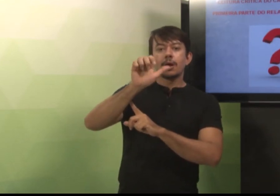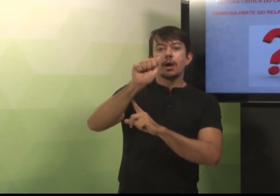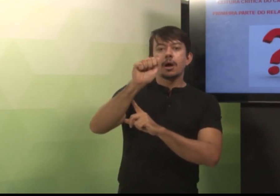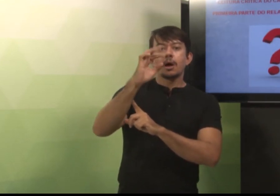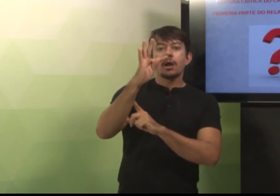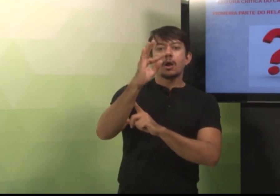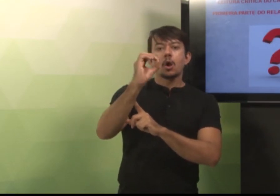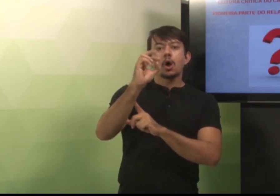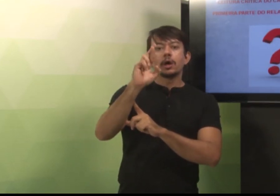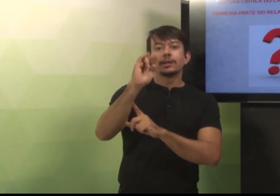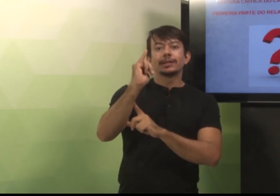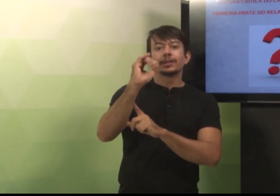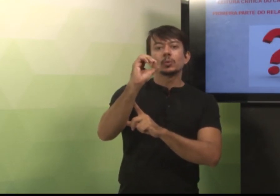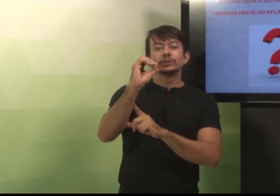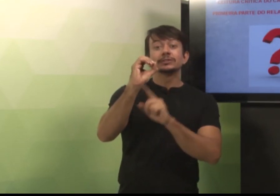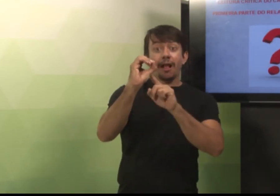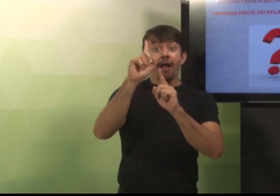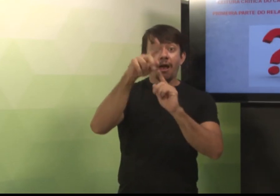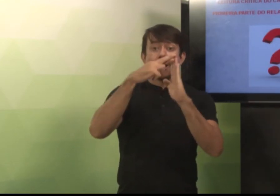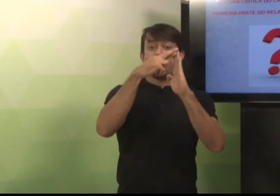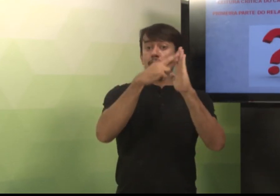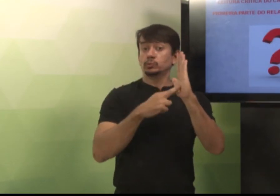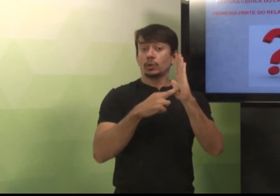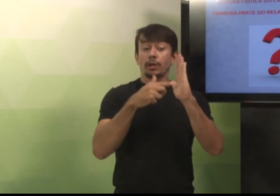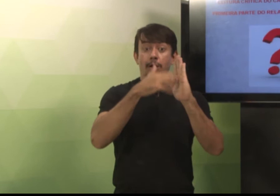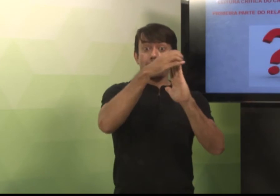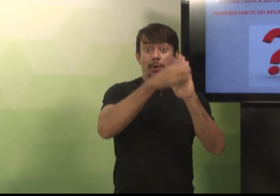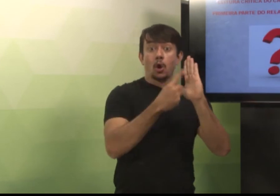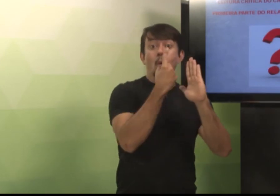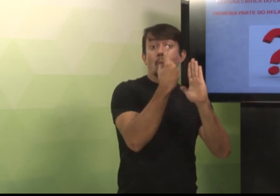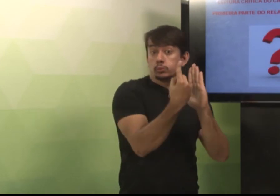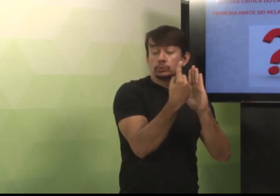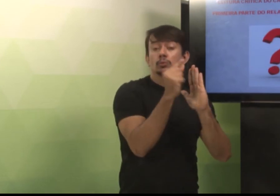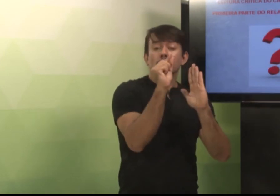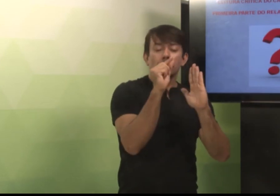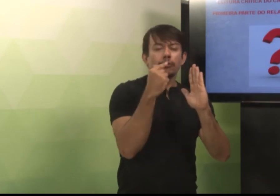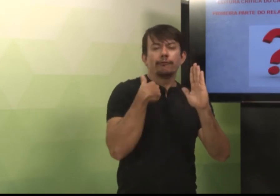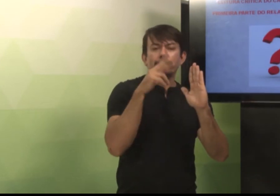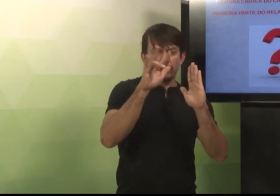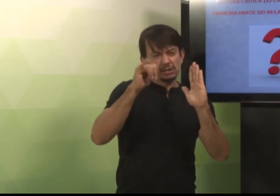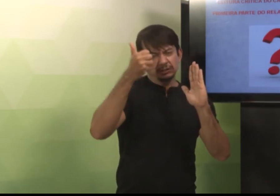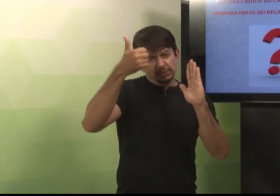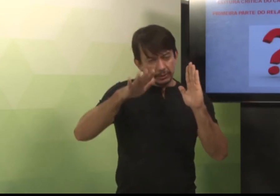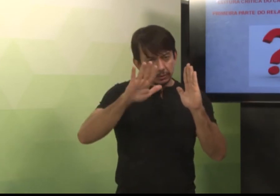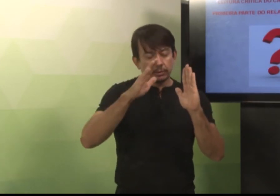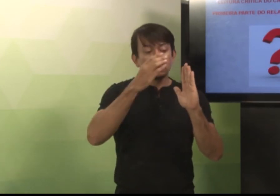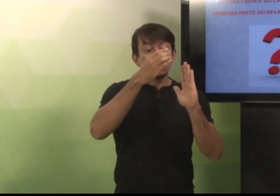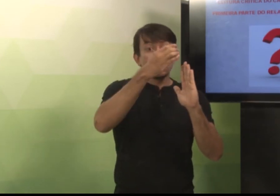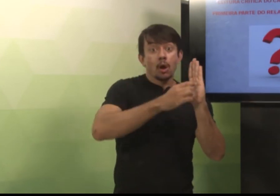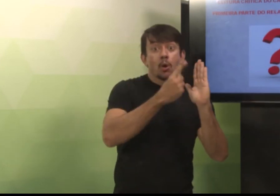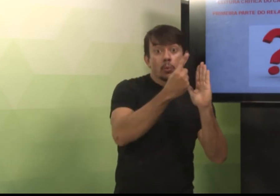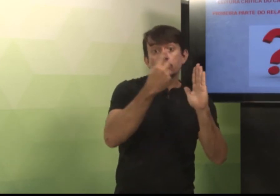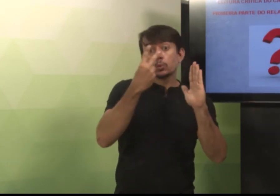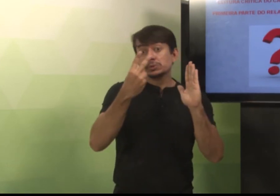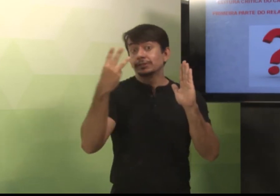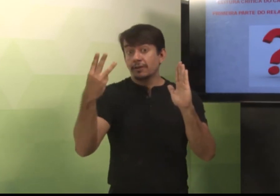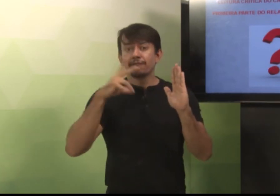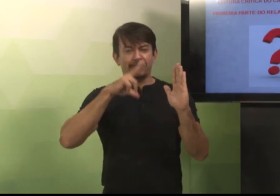Aqui nós temos o relatório. Isso, um relatório, que faz parte do